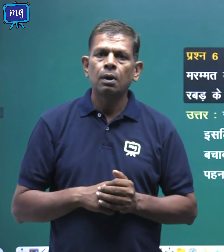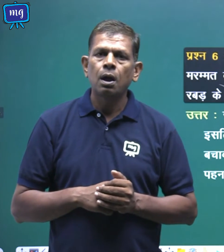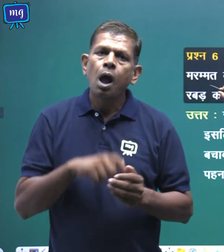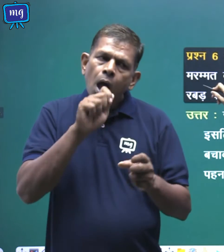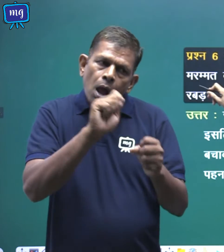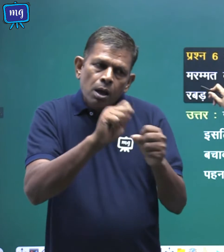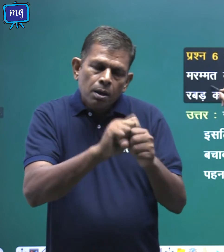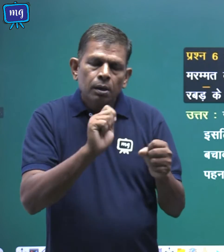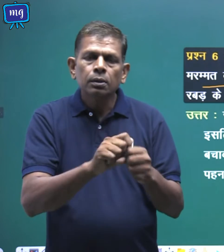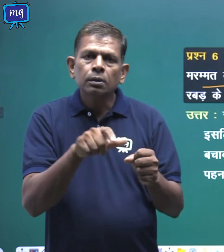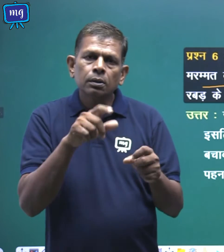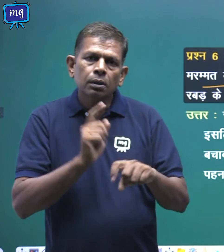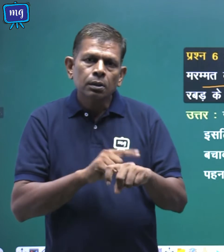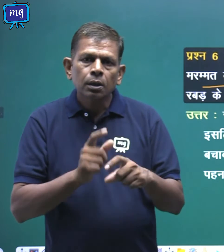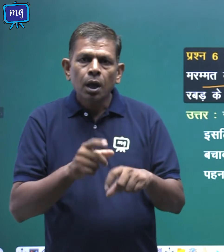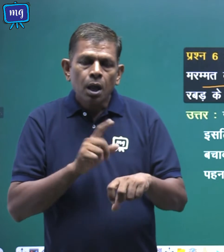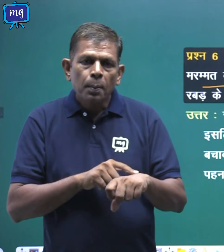मरम्मत करते समय